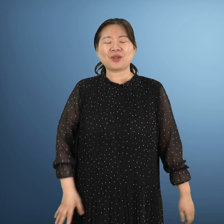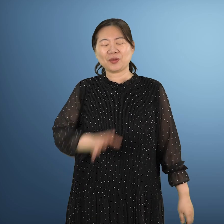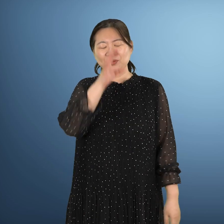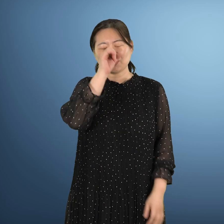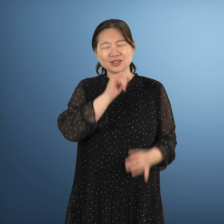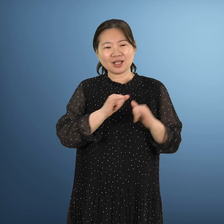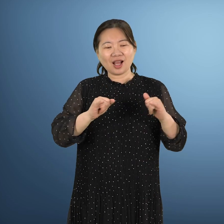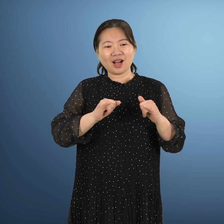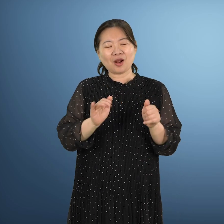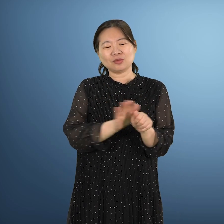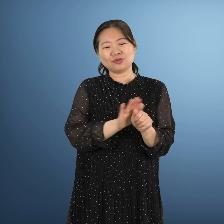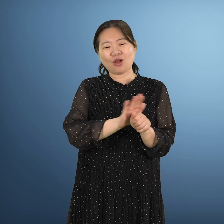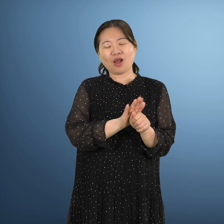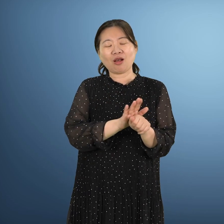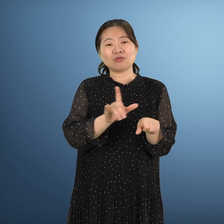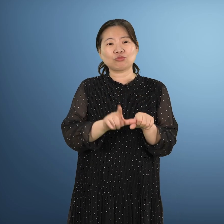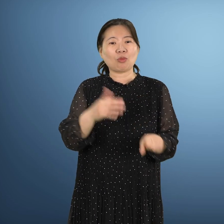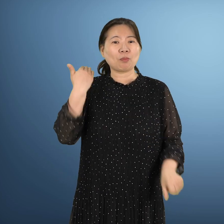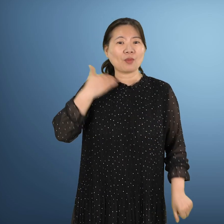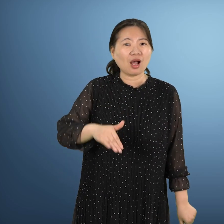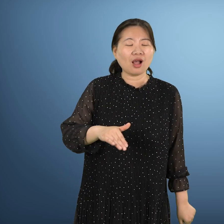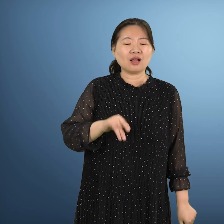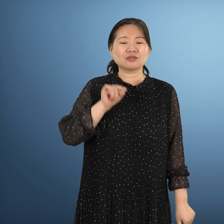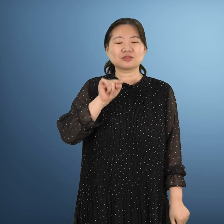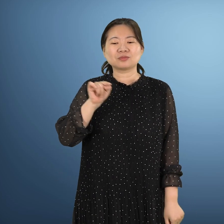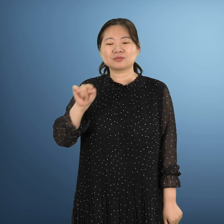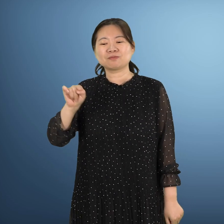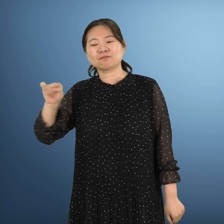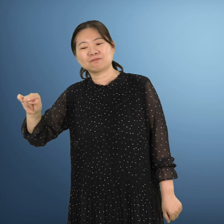좋아하는 사람도 다 못 챙기는데 점점점.